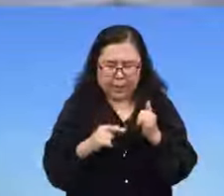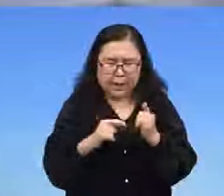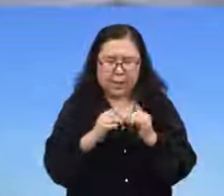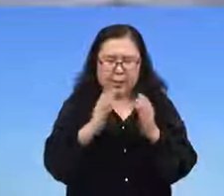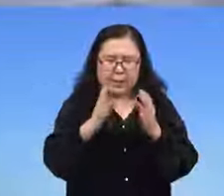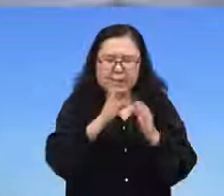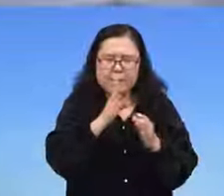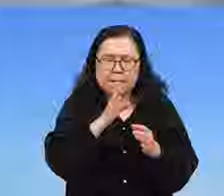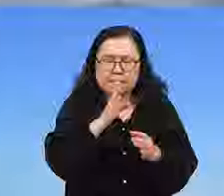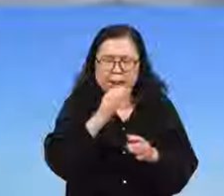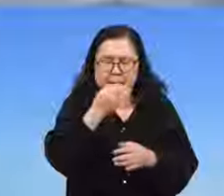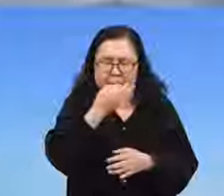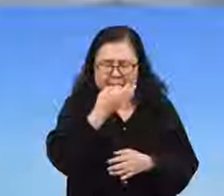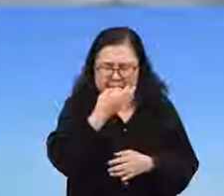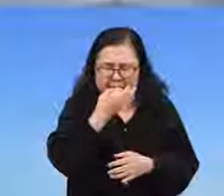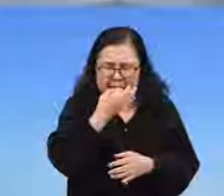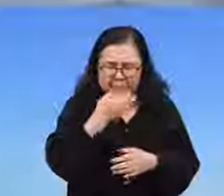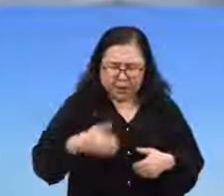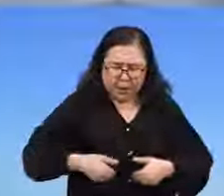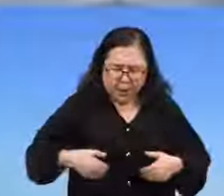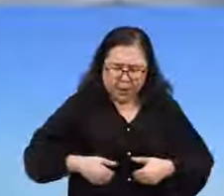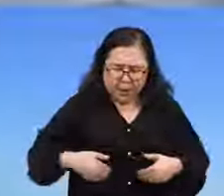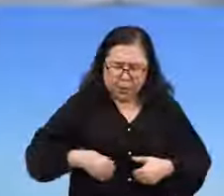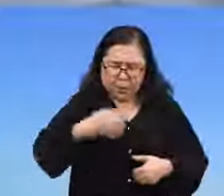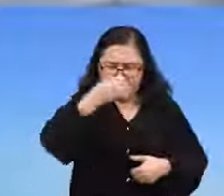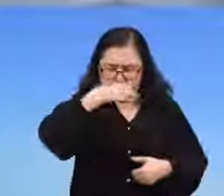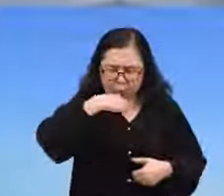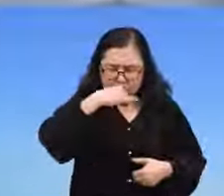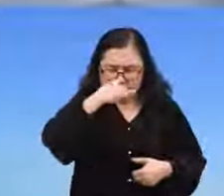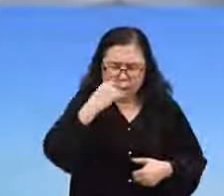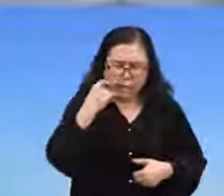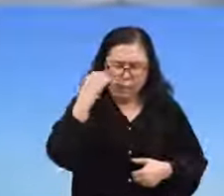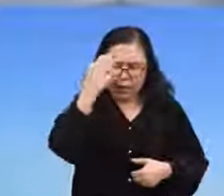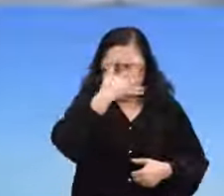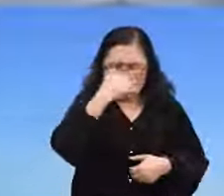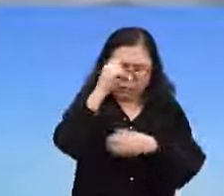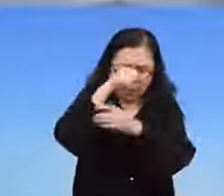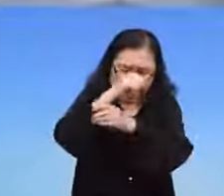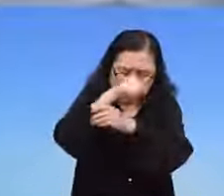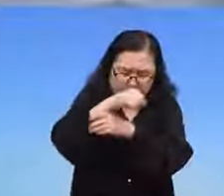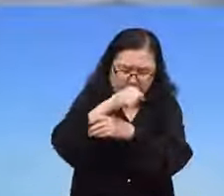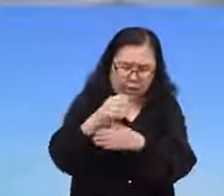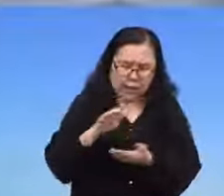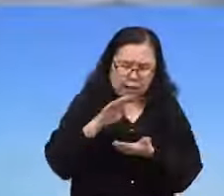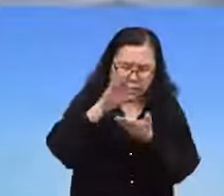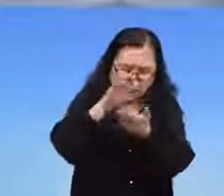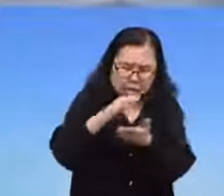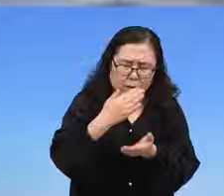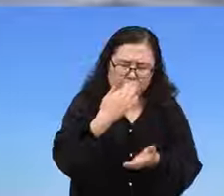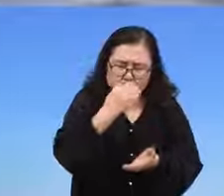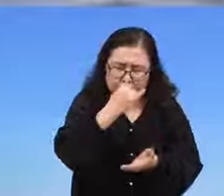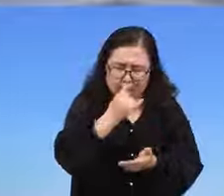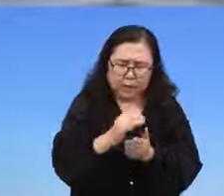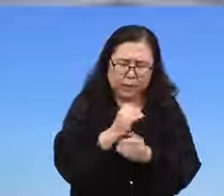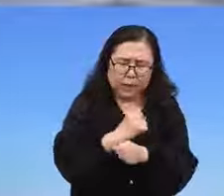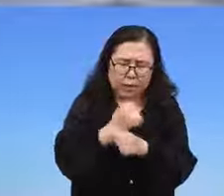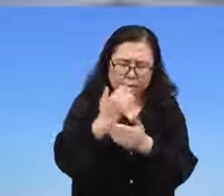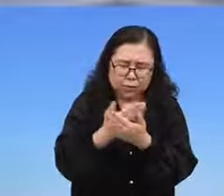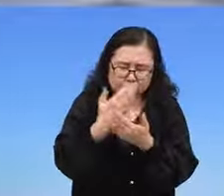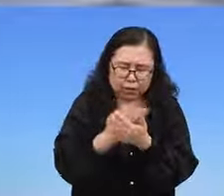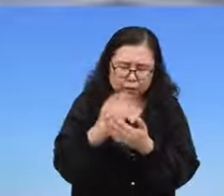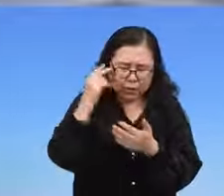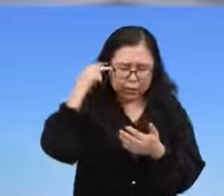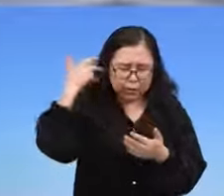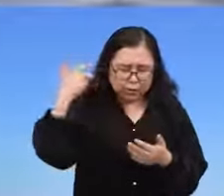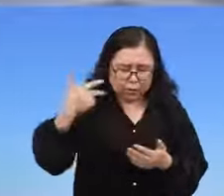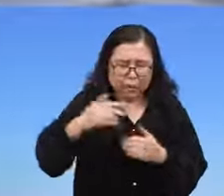참으로 아버지, 그들에게 꼭 필요하고 유익한 아름다운 열매가 그들에게 전달될 수 있도록 인도하여 주시옵소서.